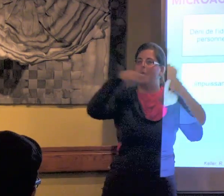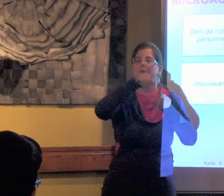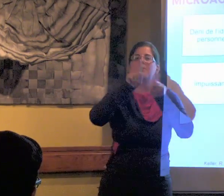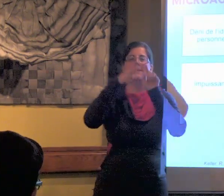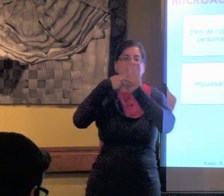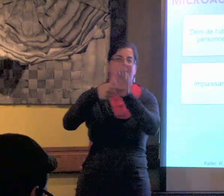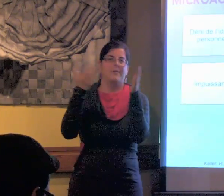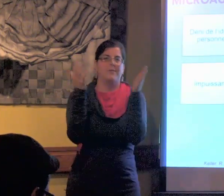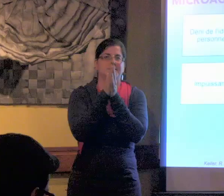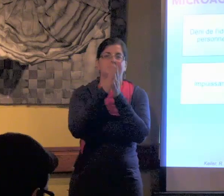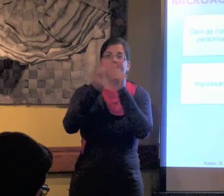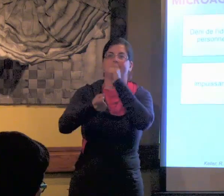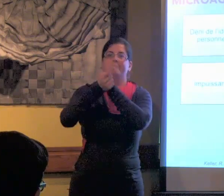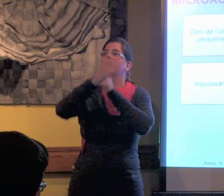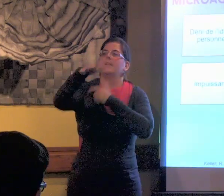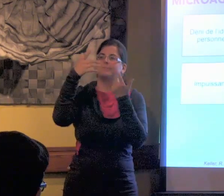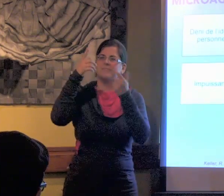L'effet de diffusion.